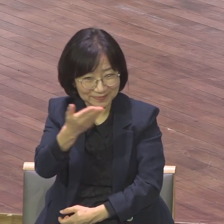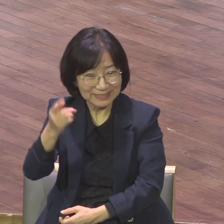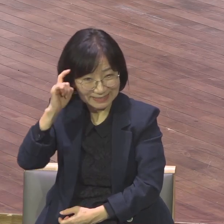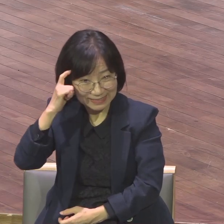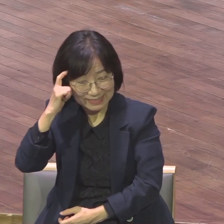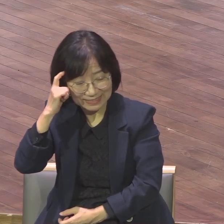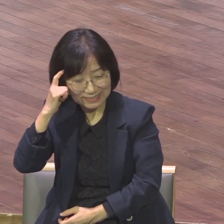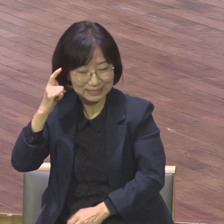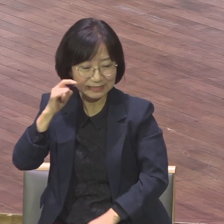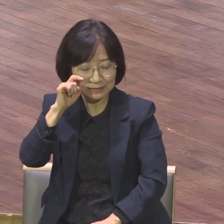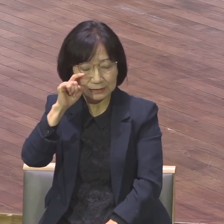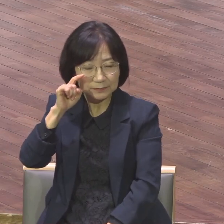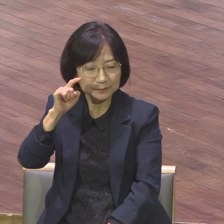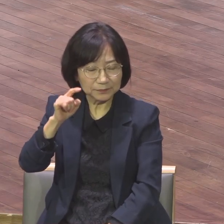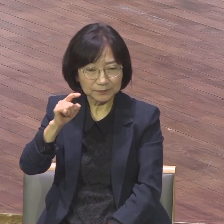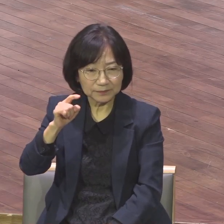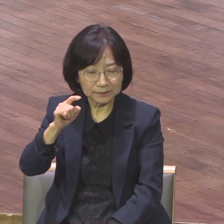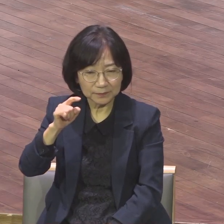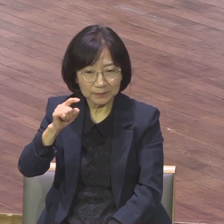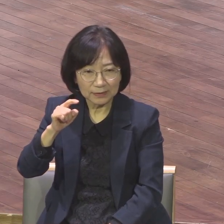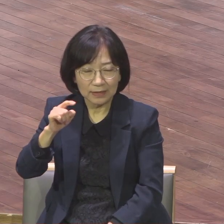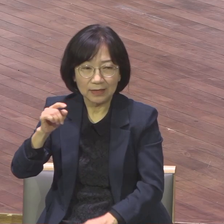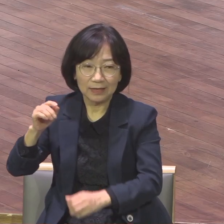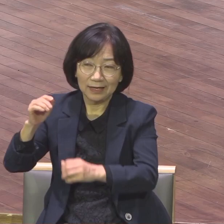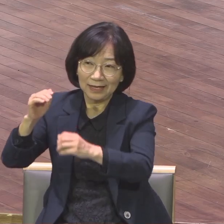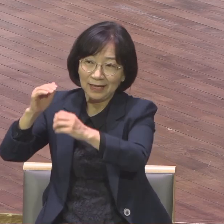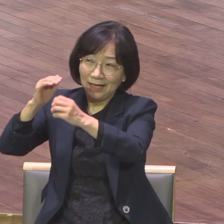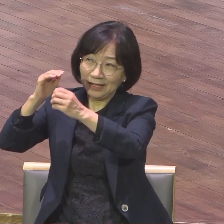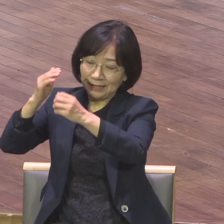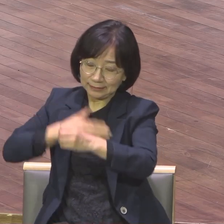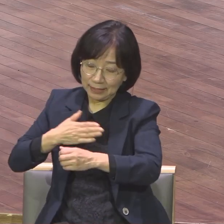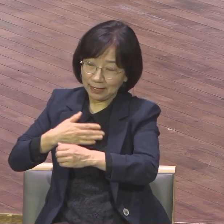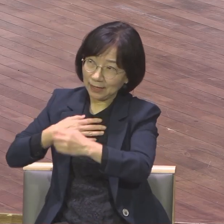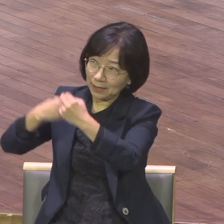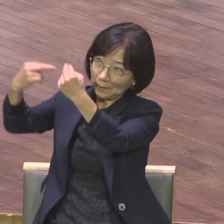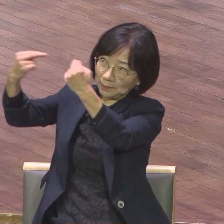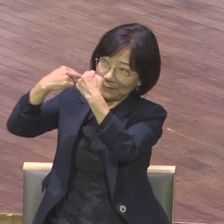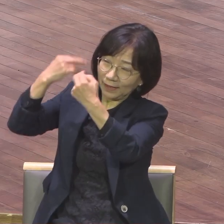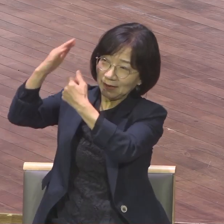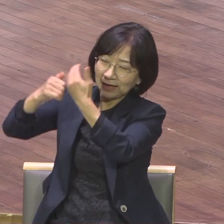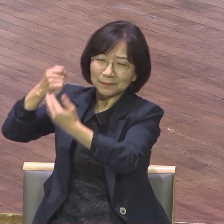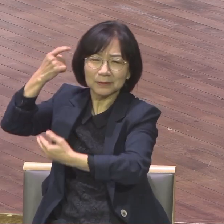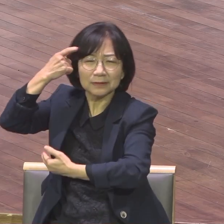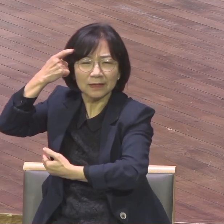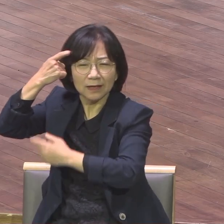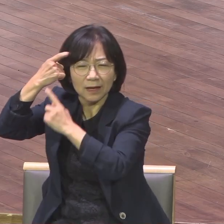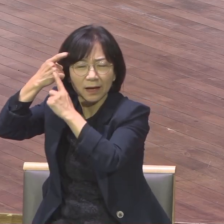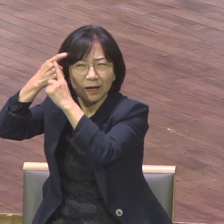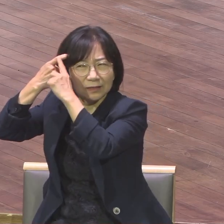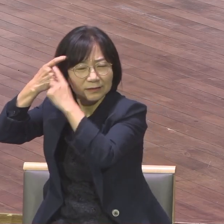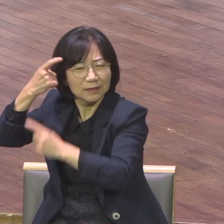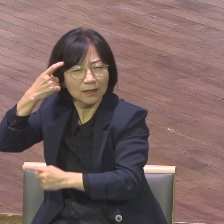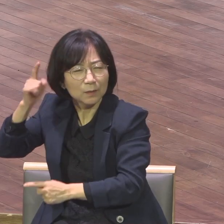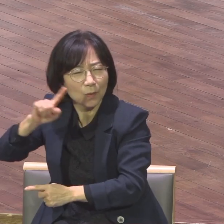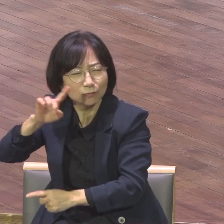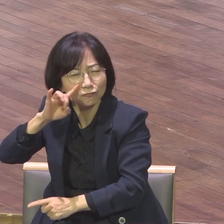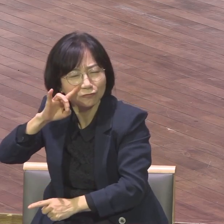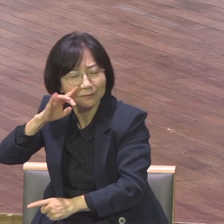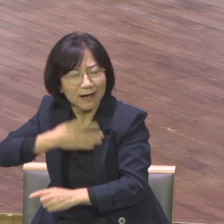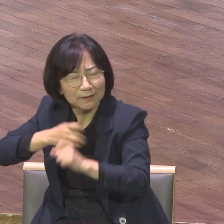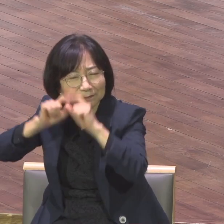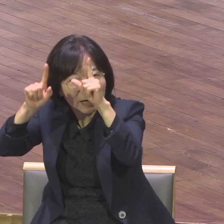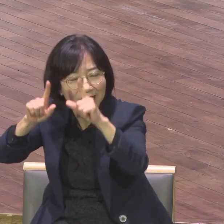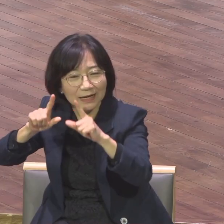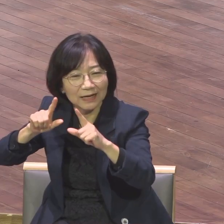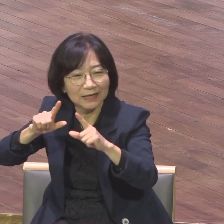어떻게 그러면 그 하나님의 생각을 알 수 있어요? 그 하나님의 생각을 어떻게 알 수 있어요?